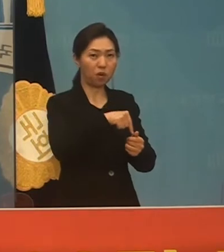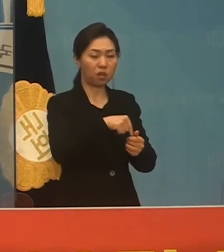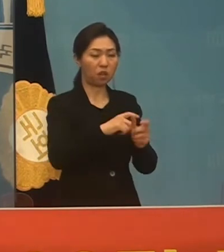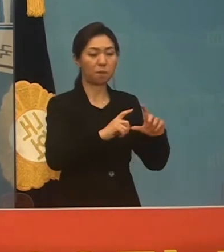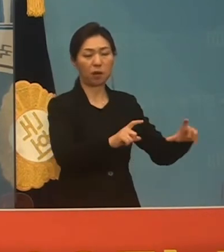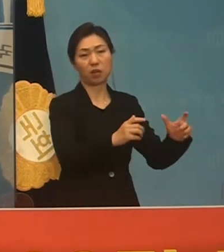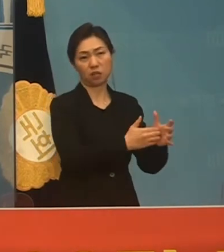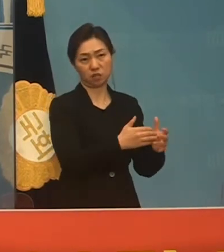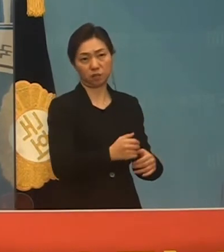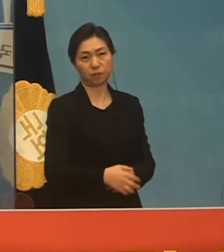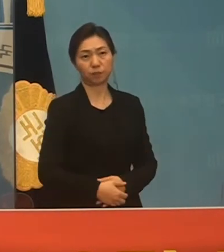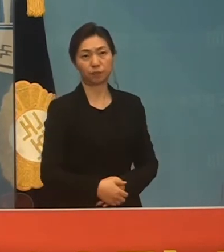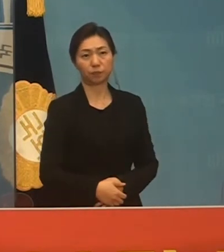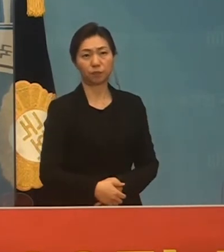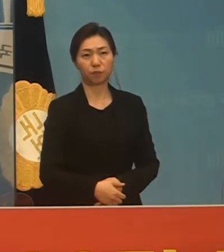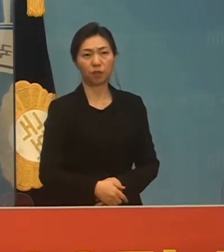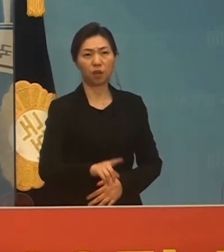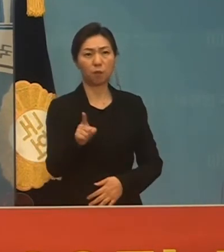이는